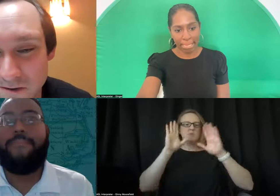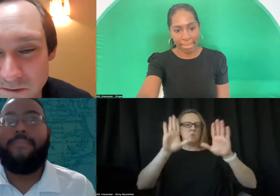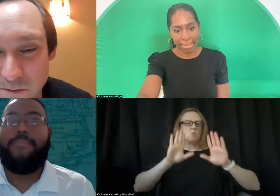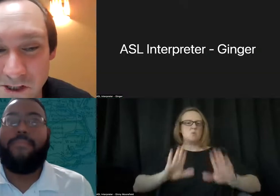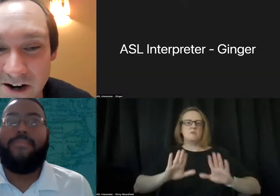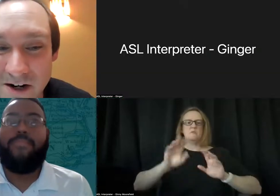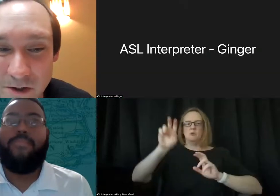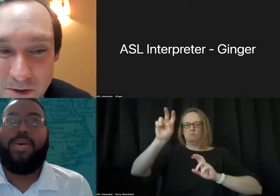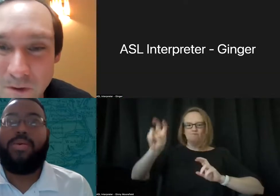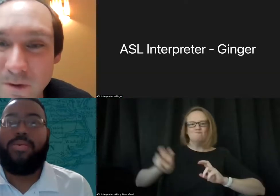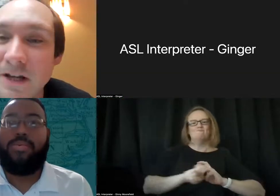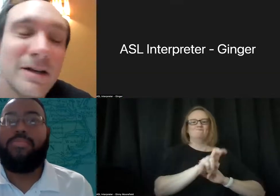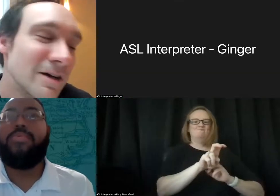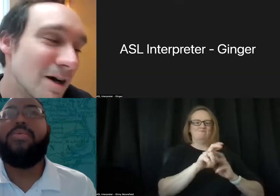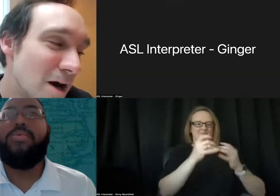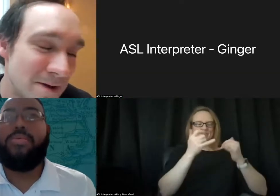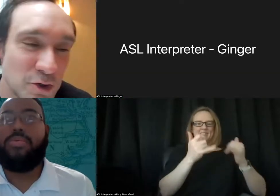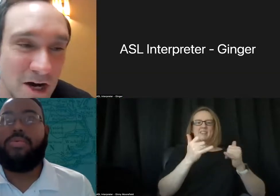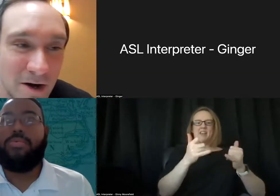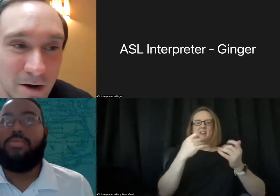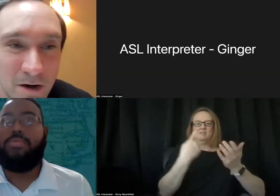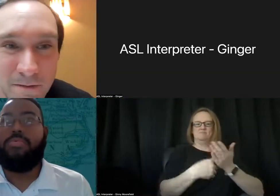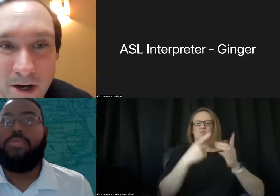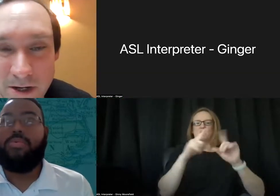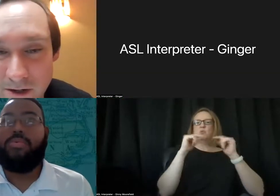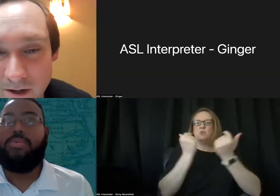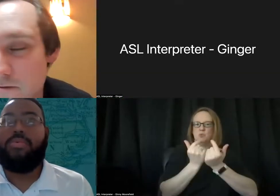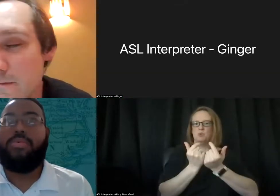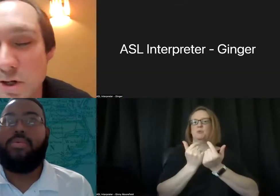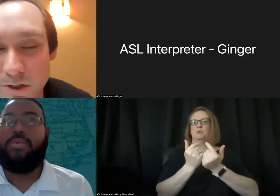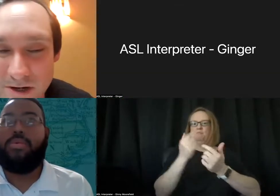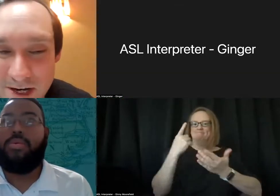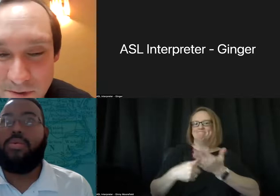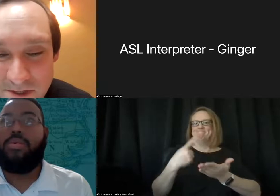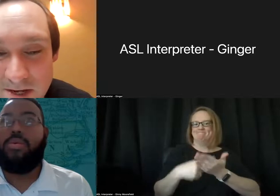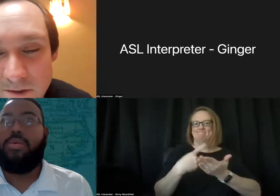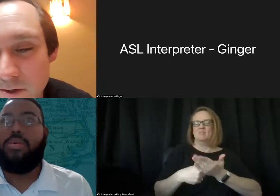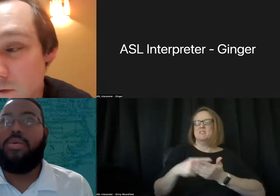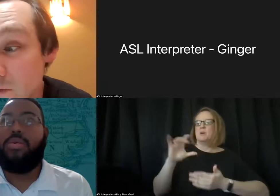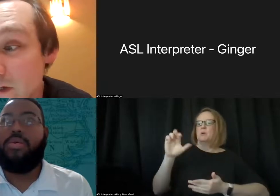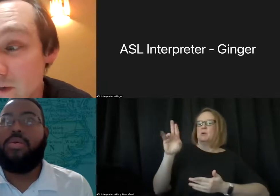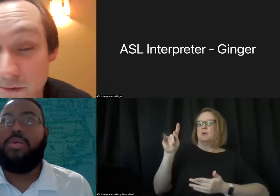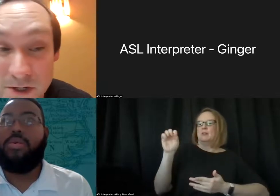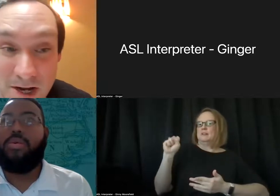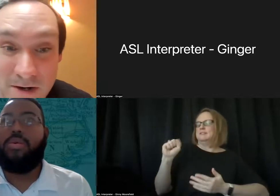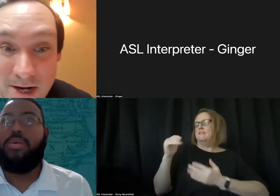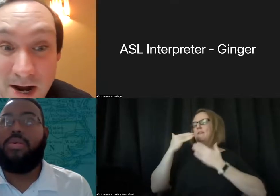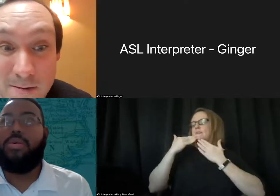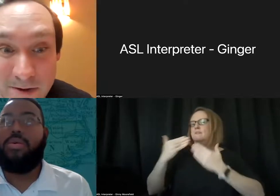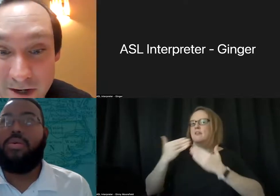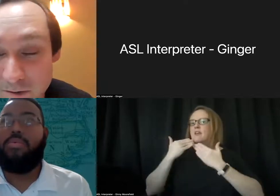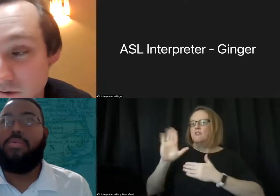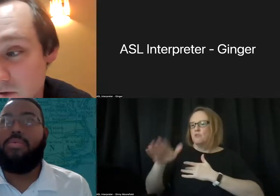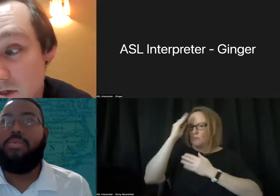participación grupal tuentis Muchísimas gracias por compartir tu historia y por compartir tu información tu experiencia